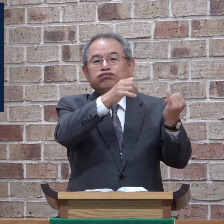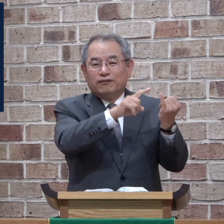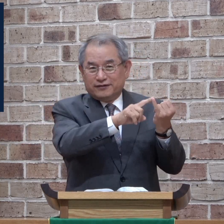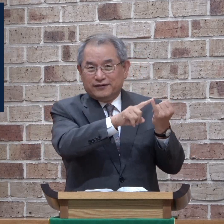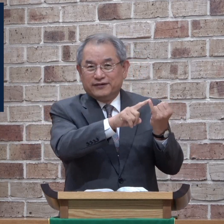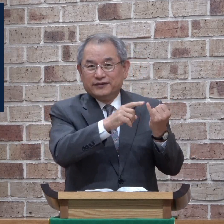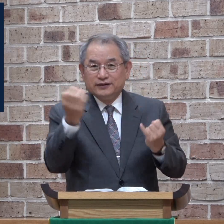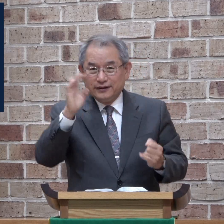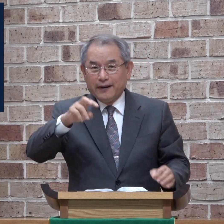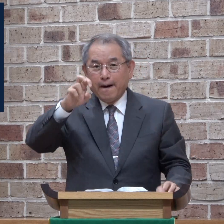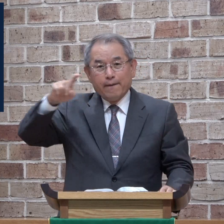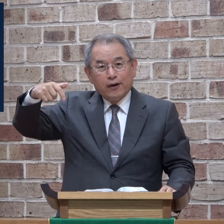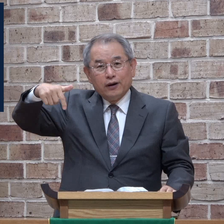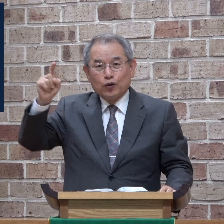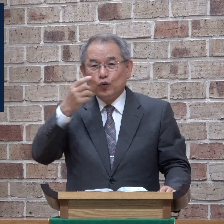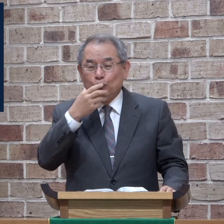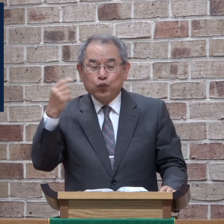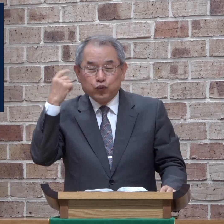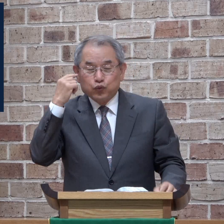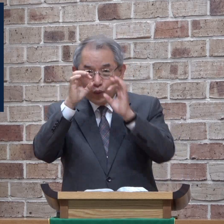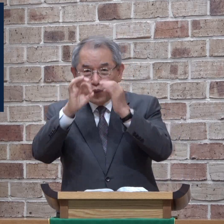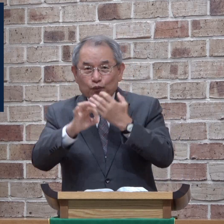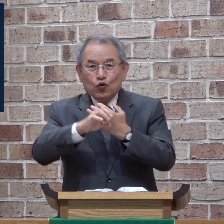여자, 마가복음에서는